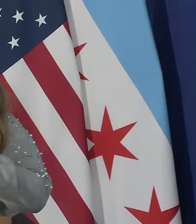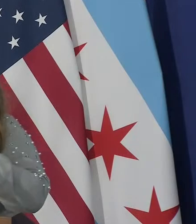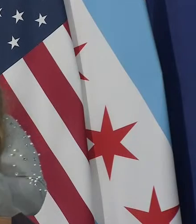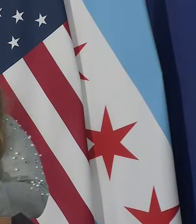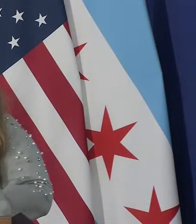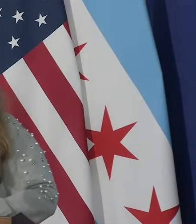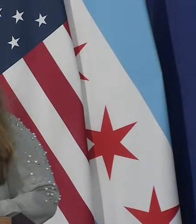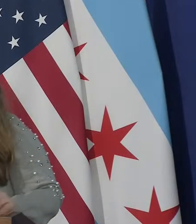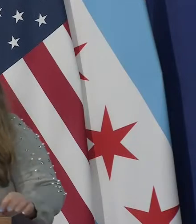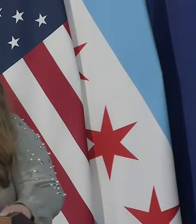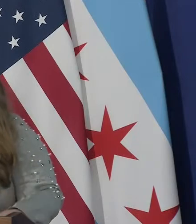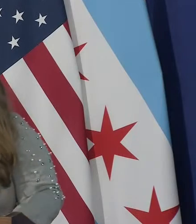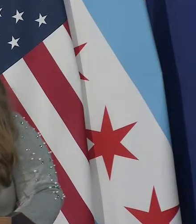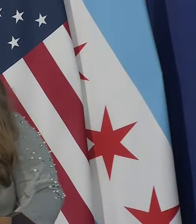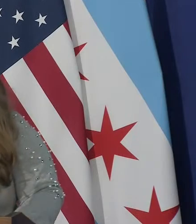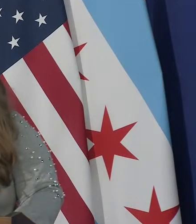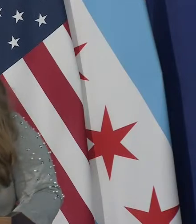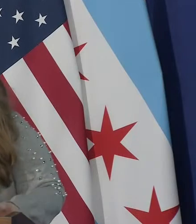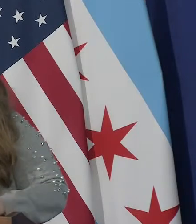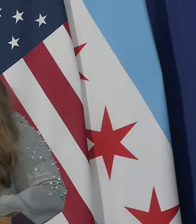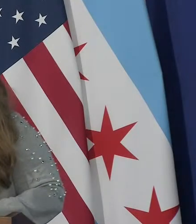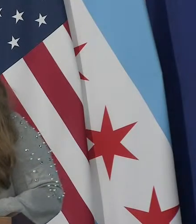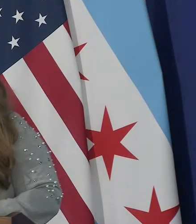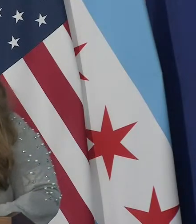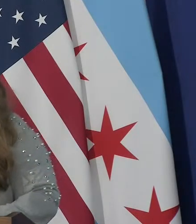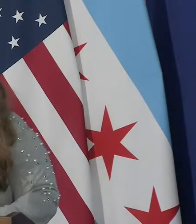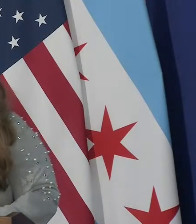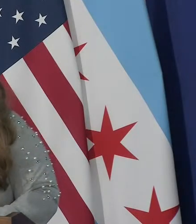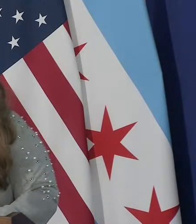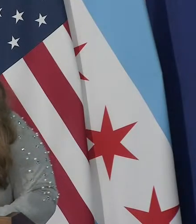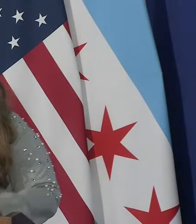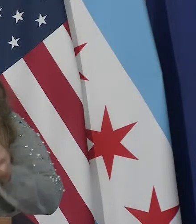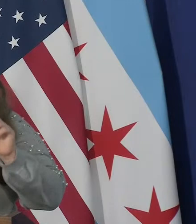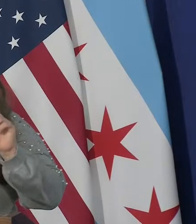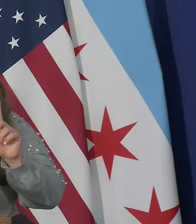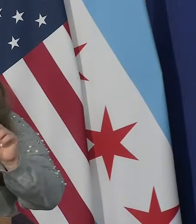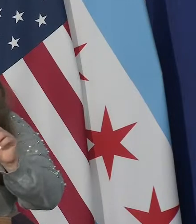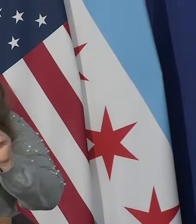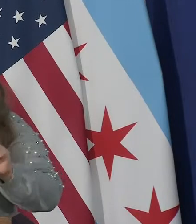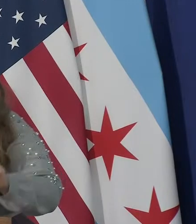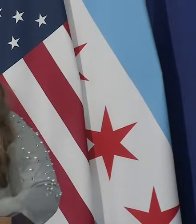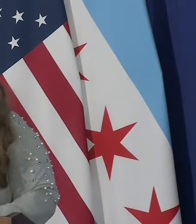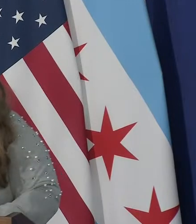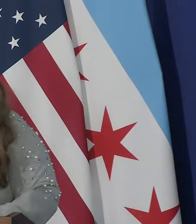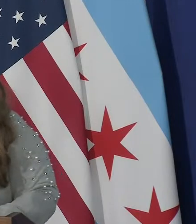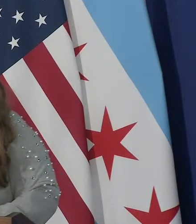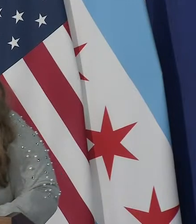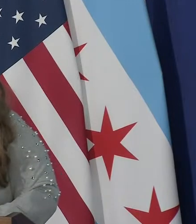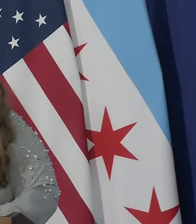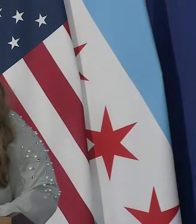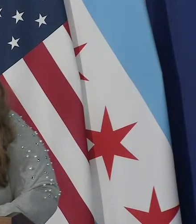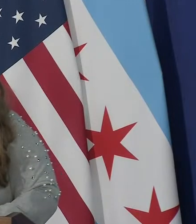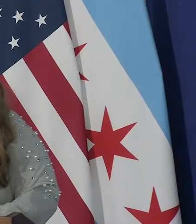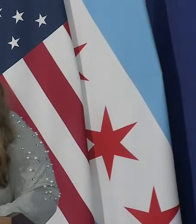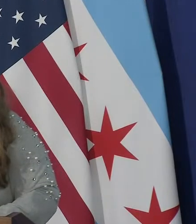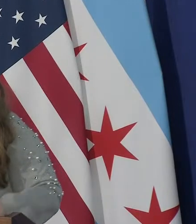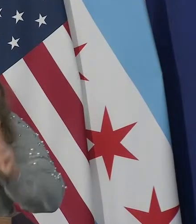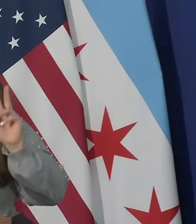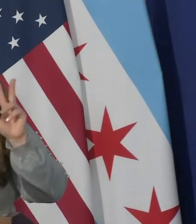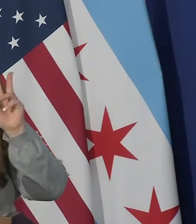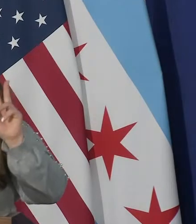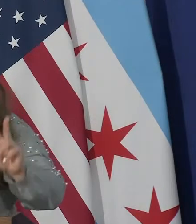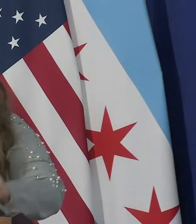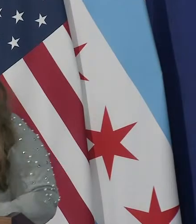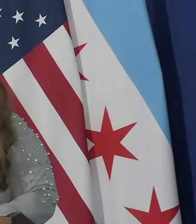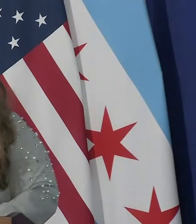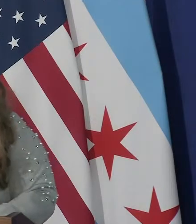en línea segura. Chicago continúa vacunando en la fase 1A del lanzamiento de la vacuna y